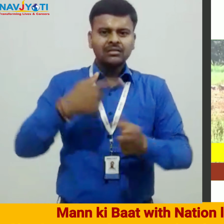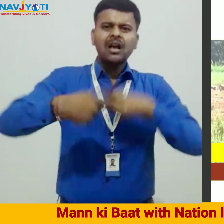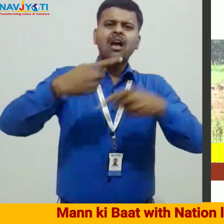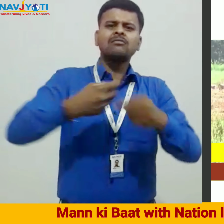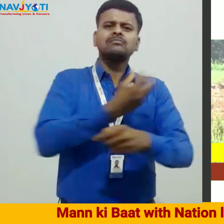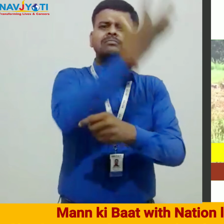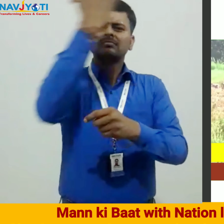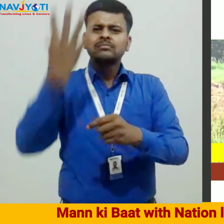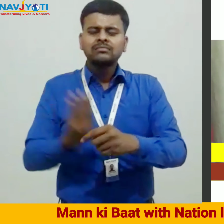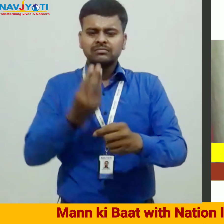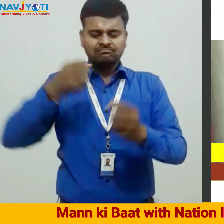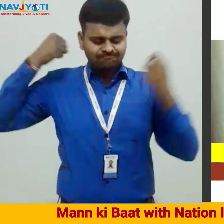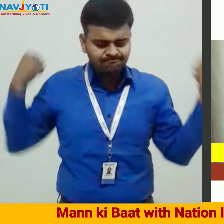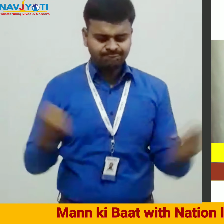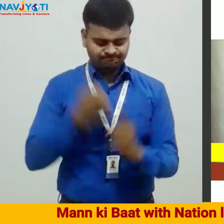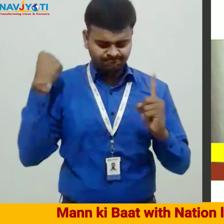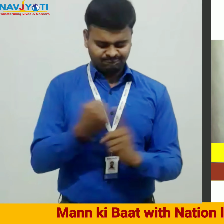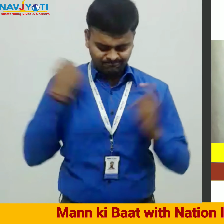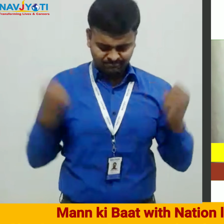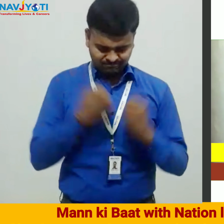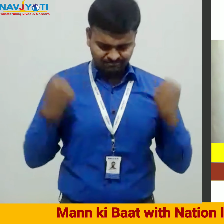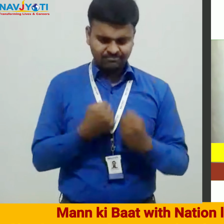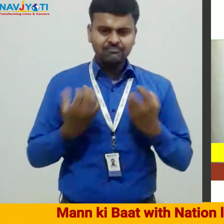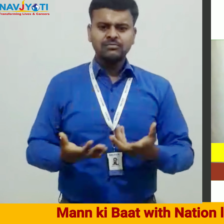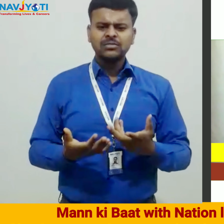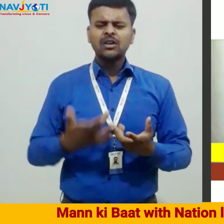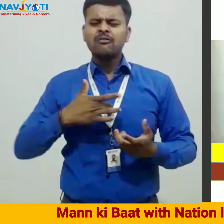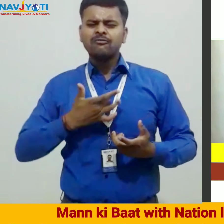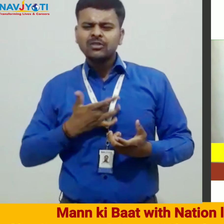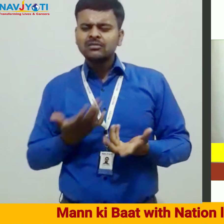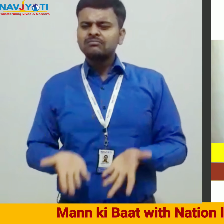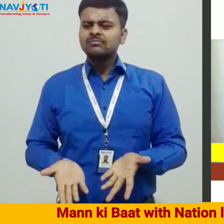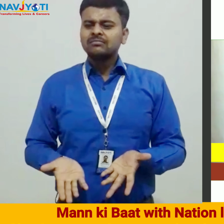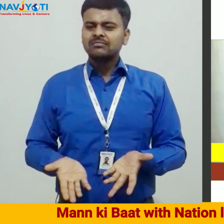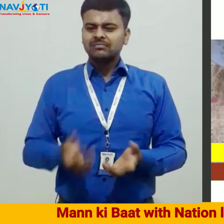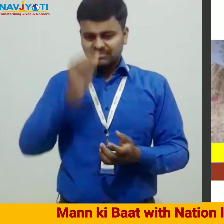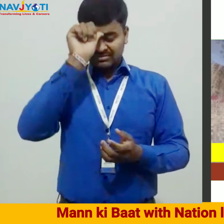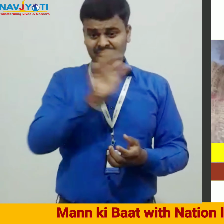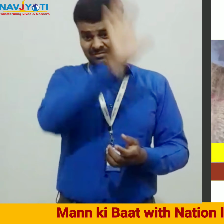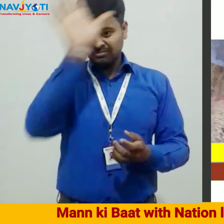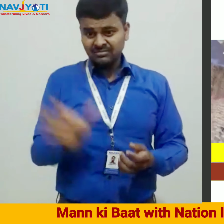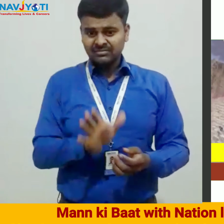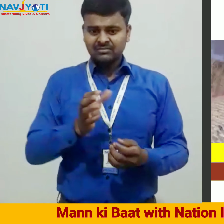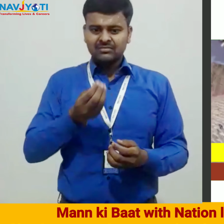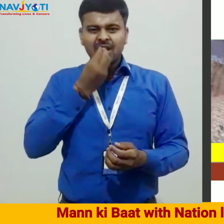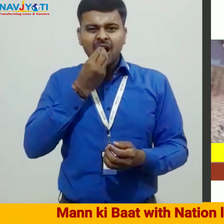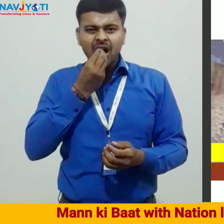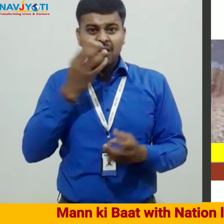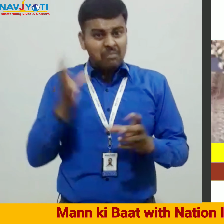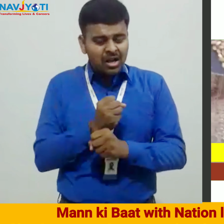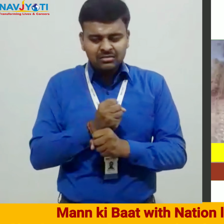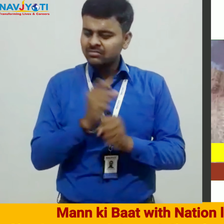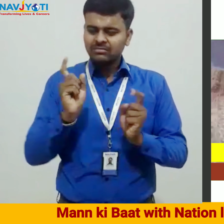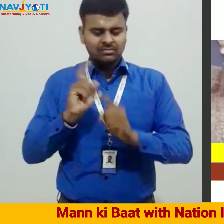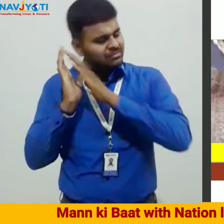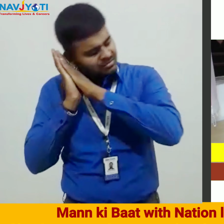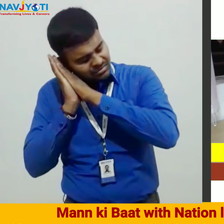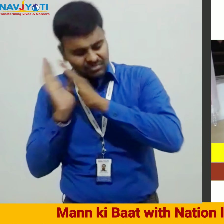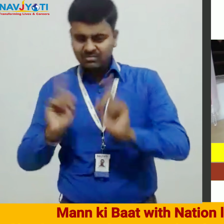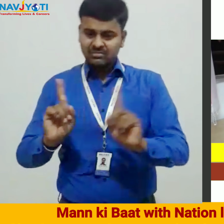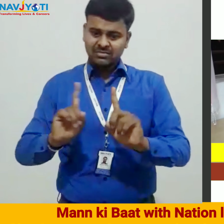दिन रात मेहनत कर रहे हैं और इस बात की भी चिंता कर रहे हैं कि देश में कोई भी भूखा न सोए।